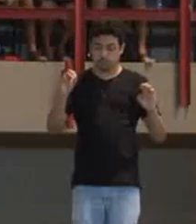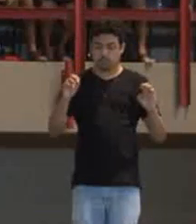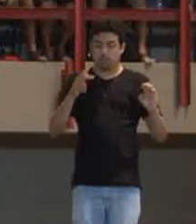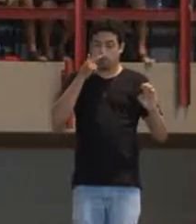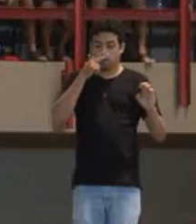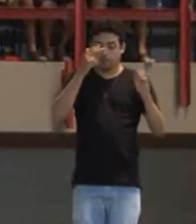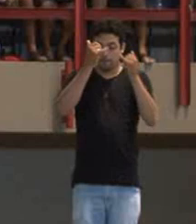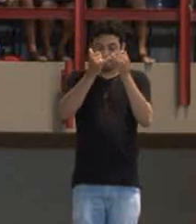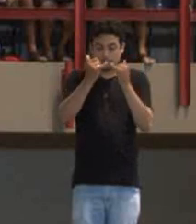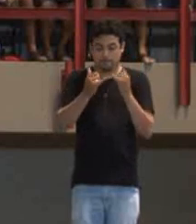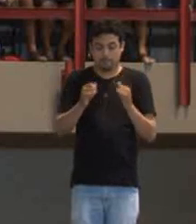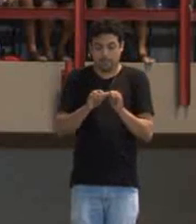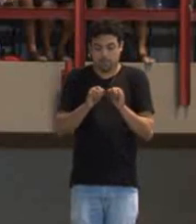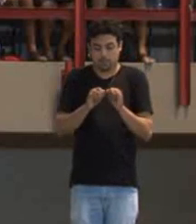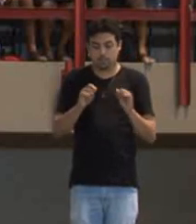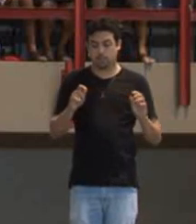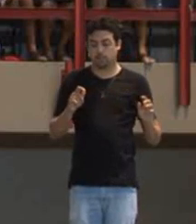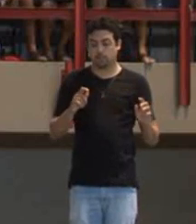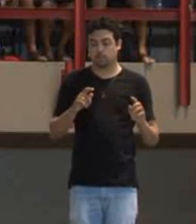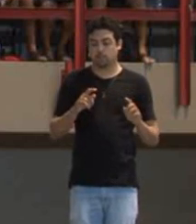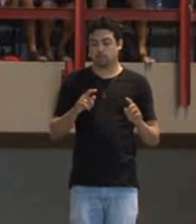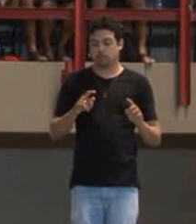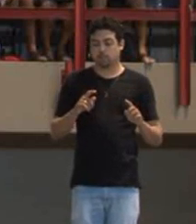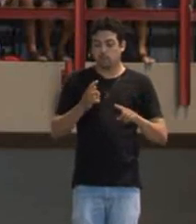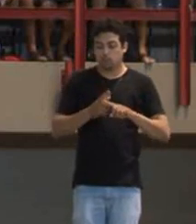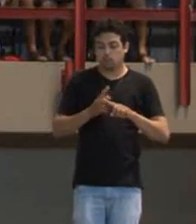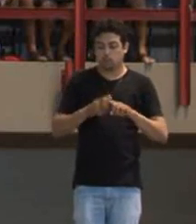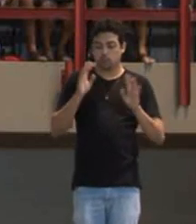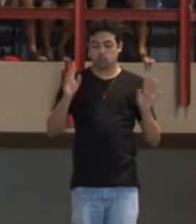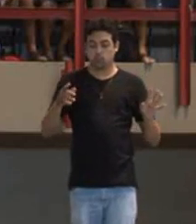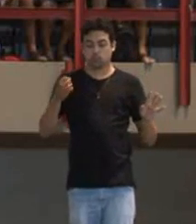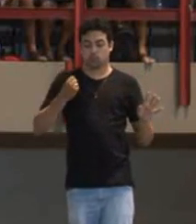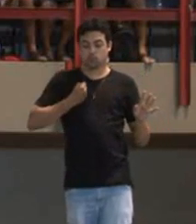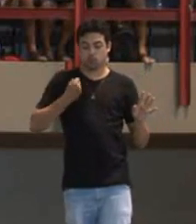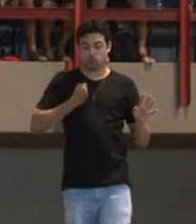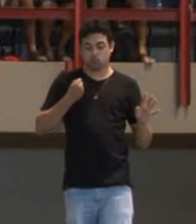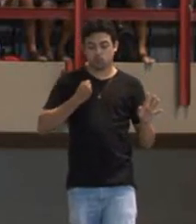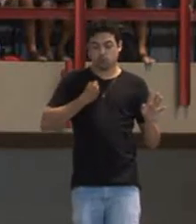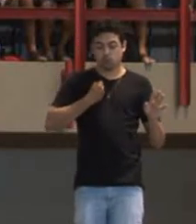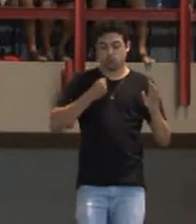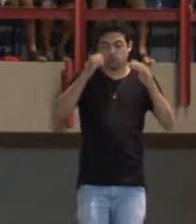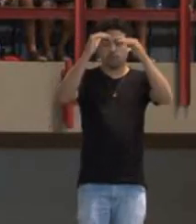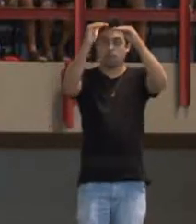parecer besteira o que eu vou dizer, mas não é não, viu? Você viu que os valores estão escritos em ordem